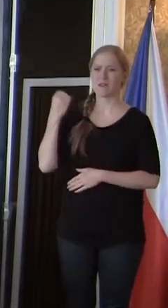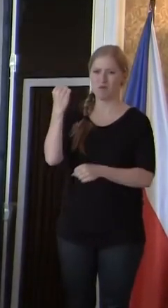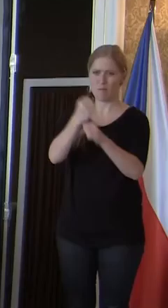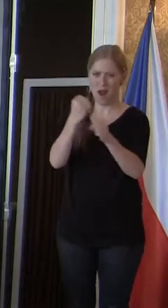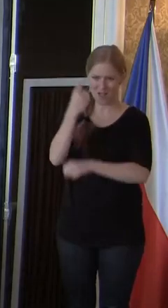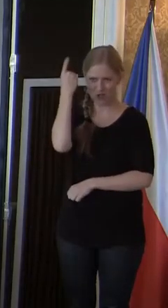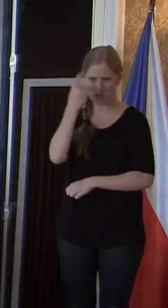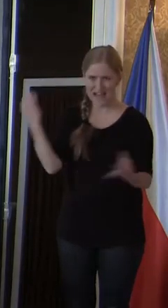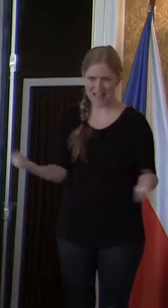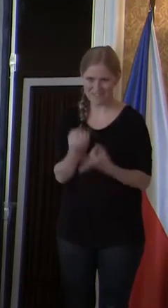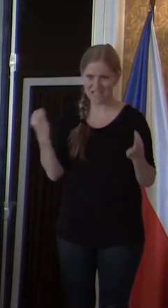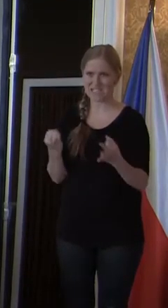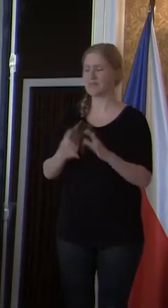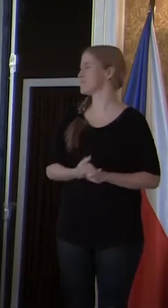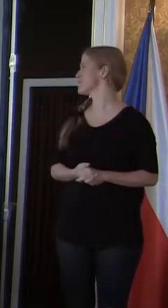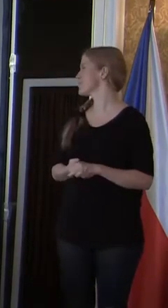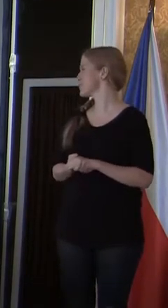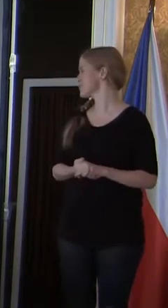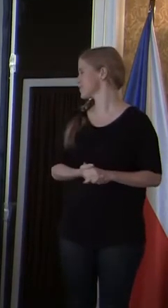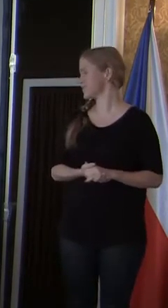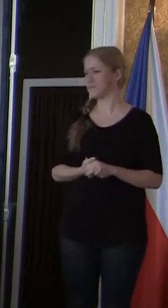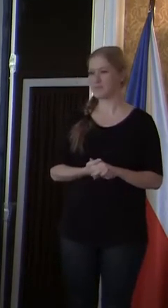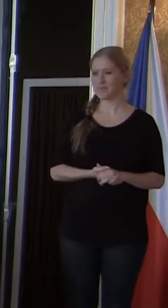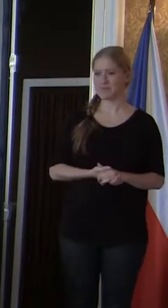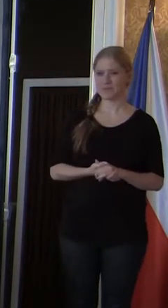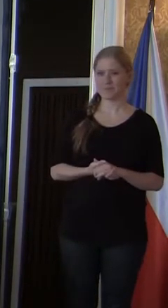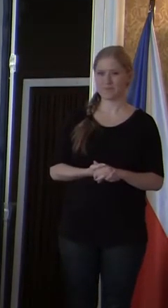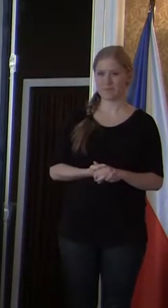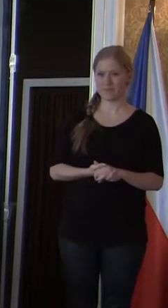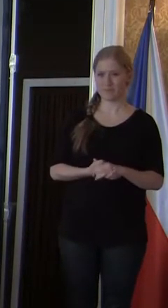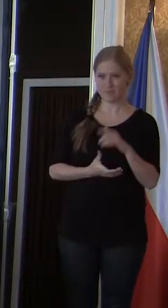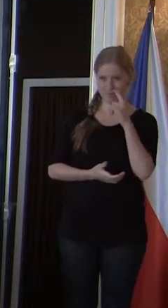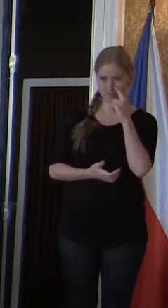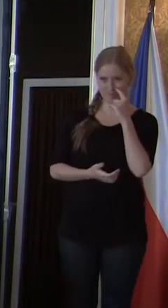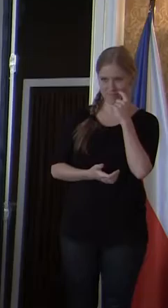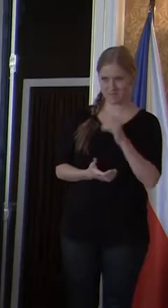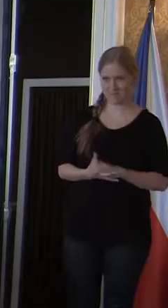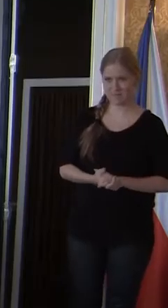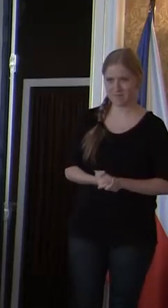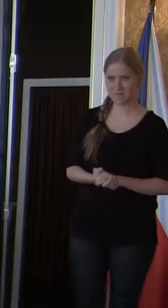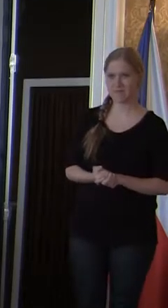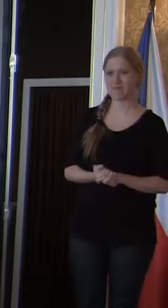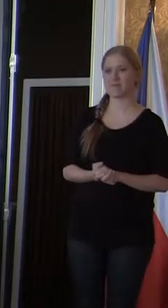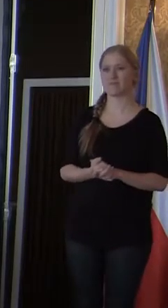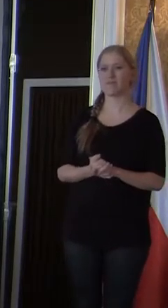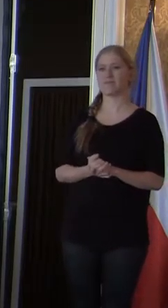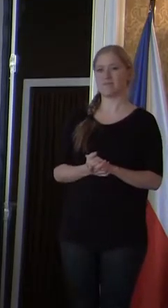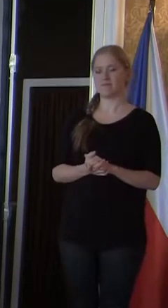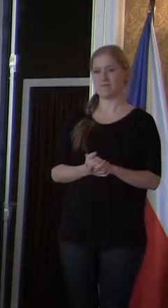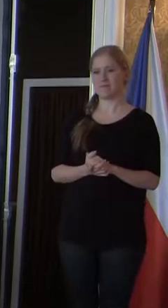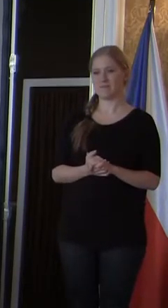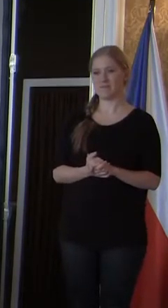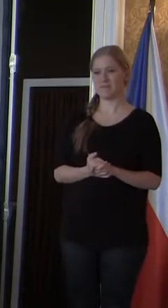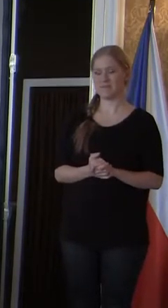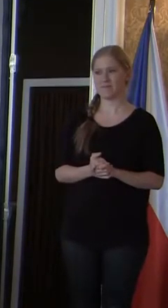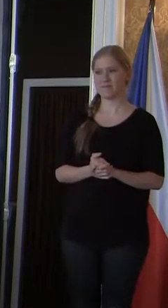sociálních věcí. Tak, dobrý den. Tak, dámy a pánové, než začne panelová diskuse, tak poprosím kolegy z Člověka v